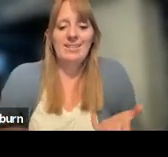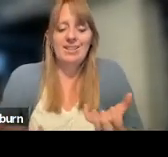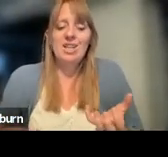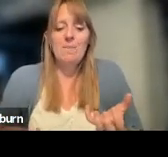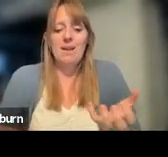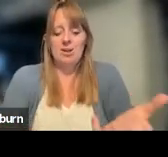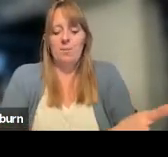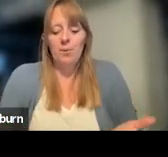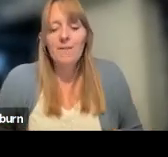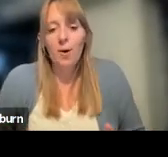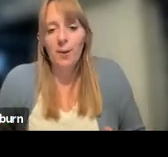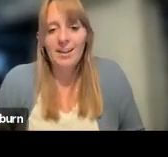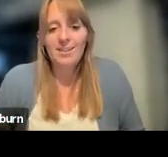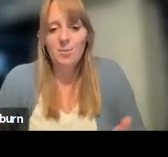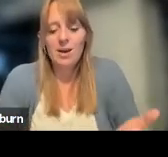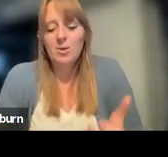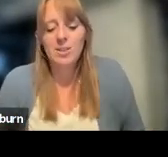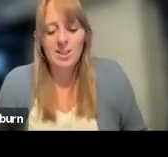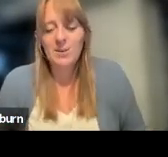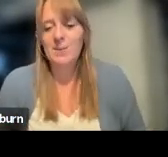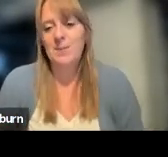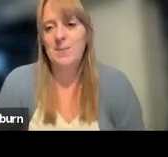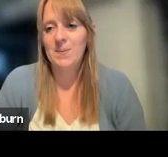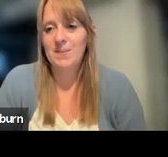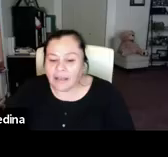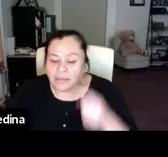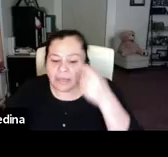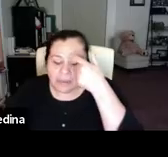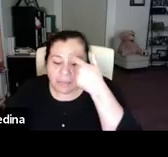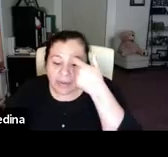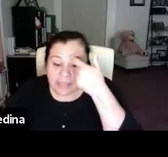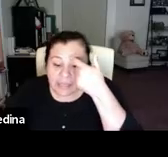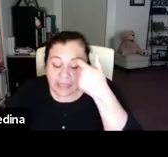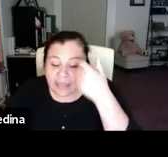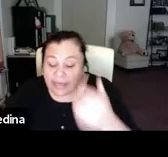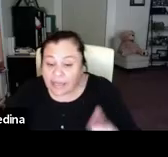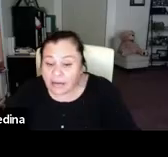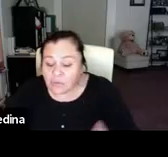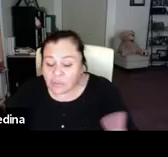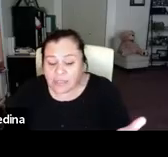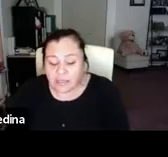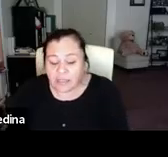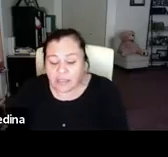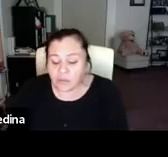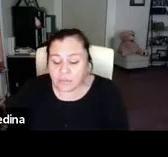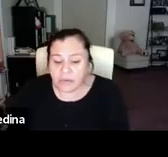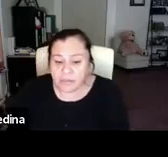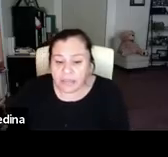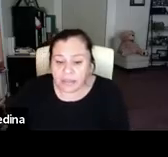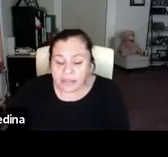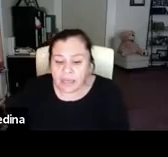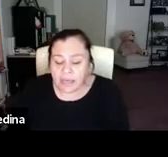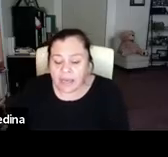claw shape and you bring it forward or bring it towards you. Para la seña de querer, ustedes tienen las 2